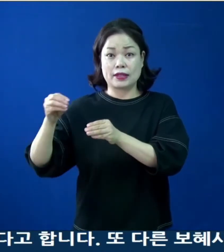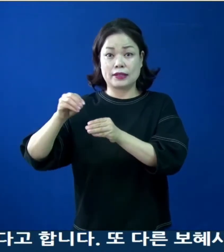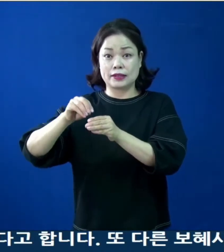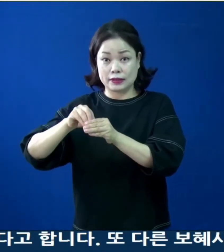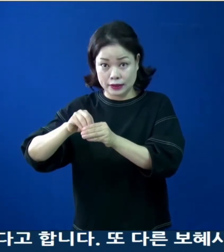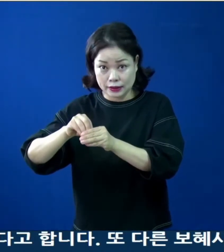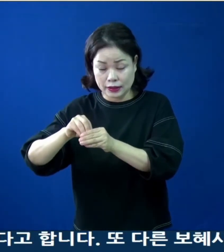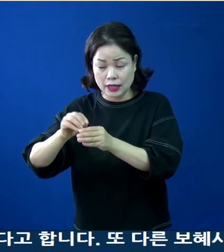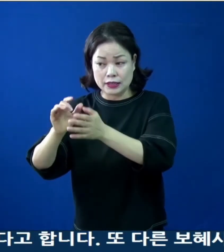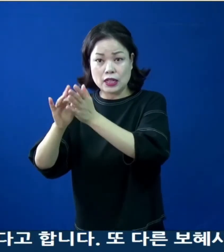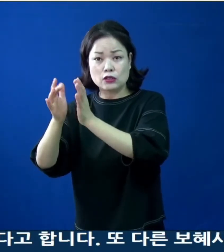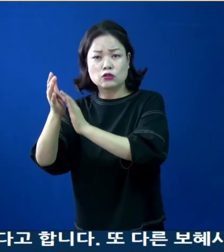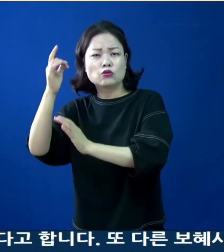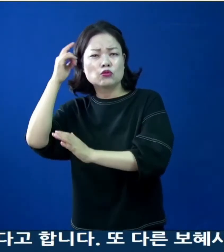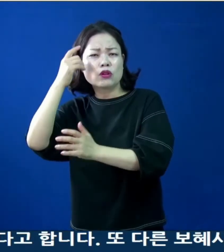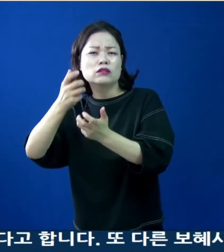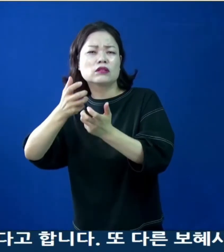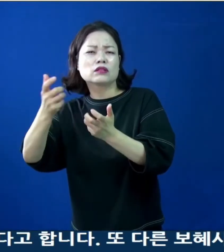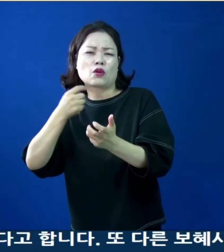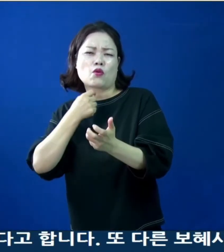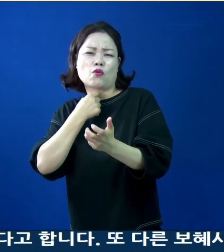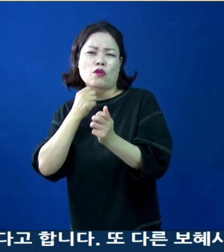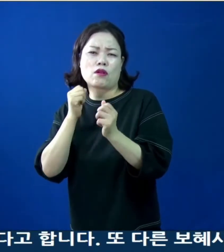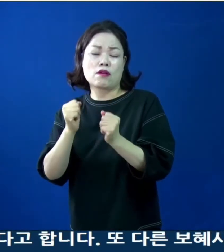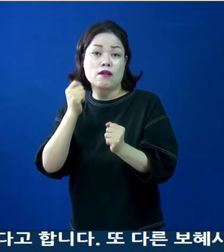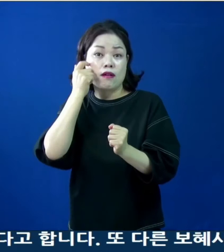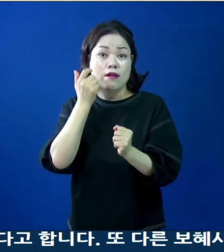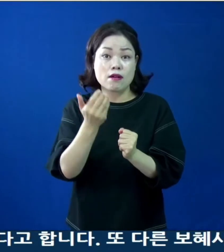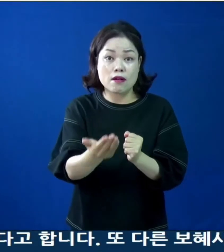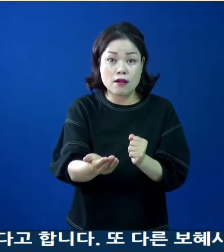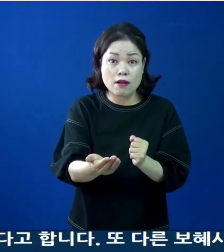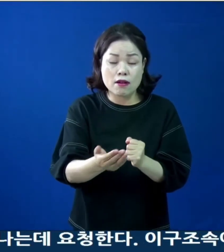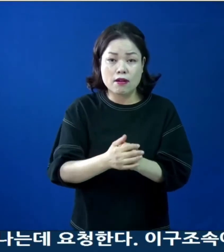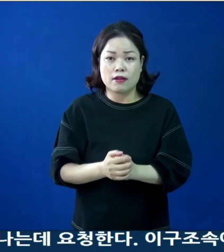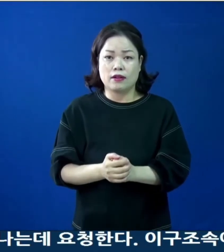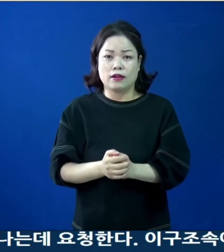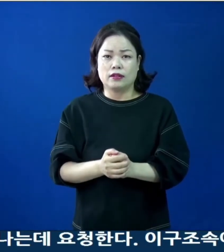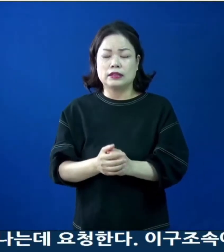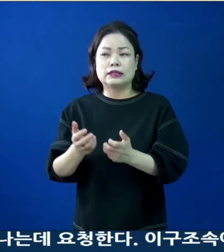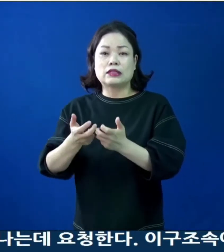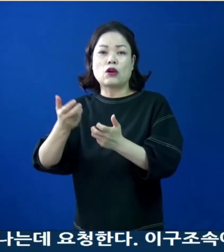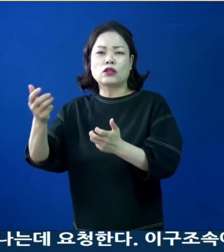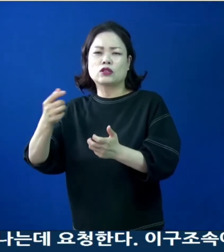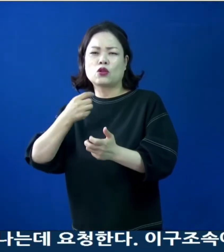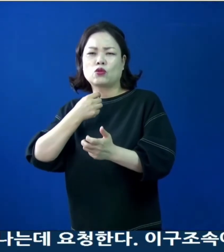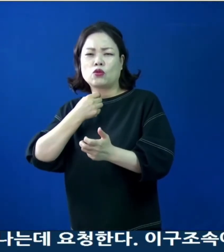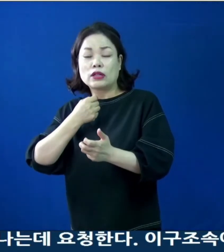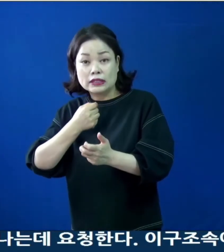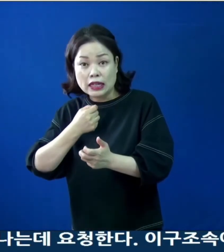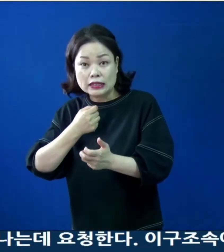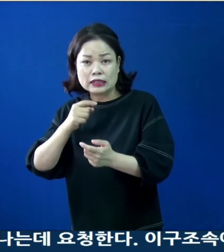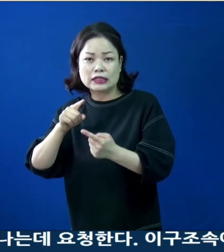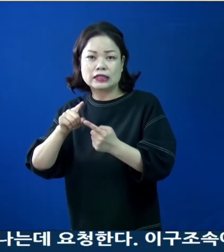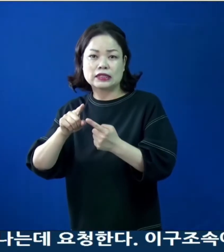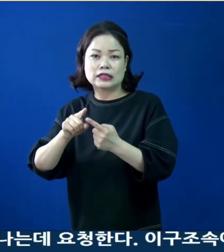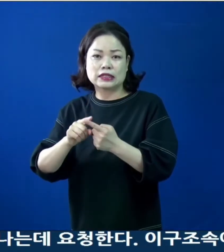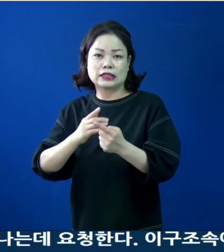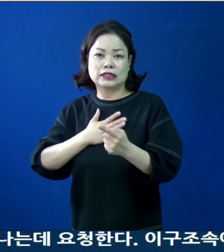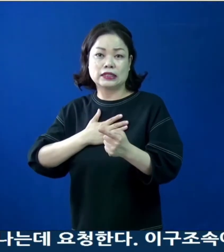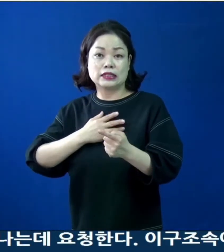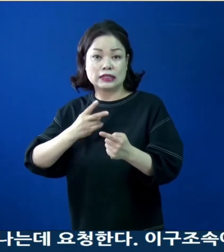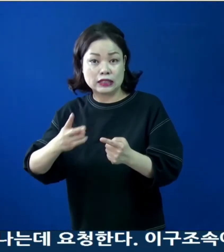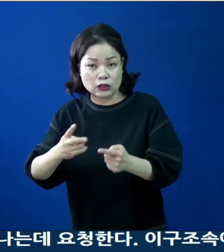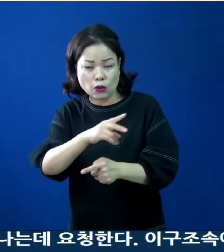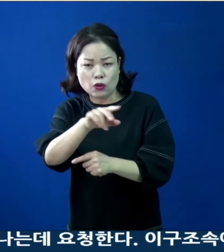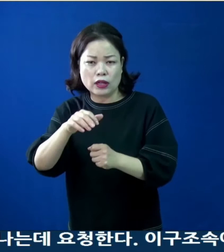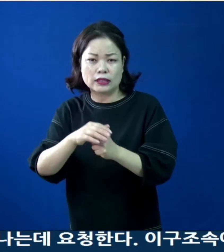뜻입니다. 예수님이 왜 떠날 때 요구를 하실까요? 떠날 때 요구하시는 의도가 16절 마지막